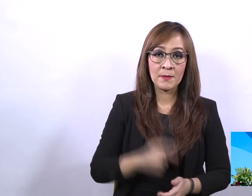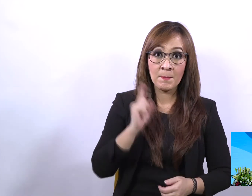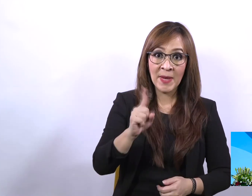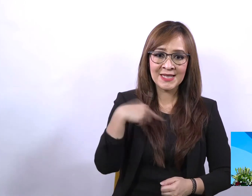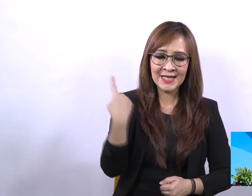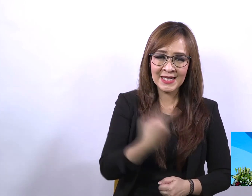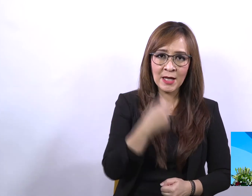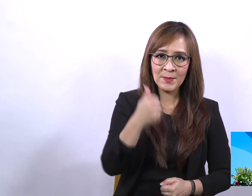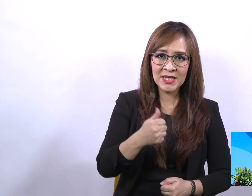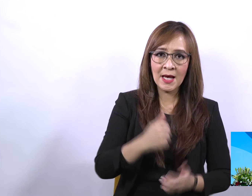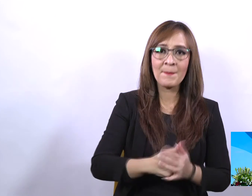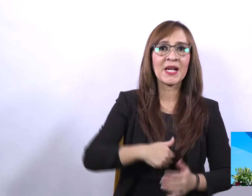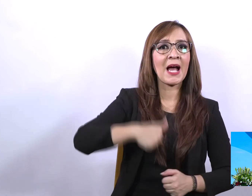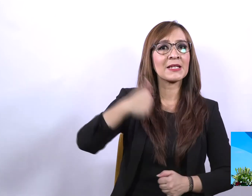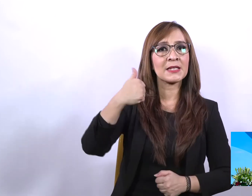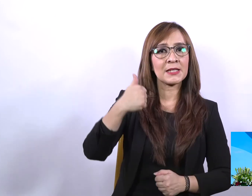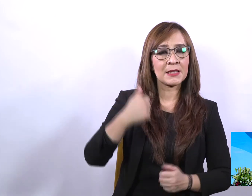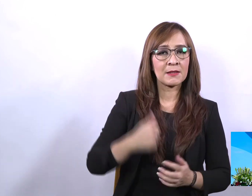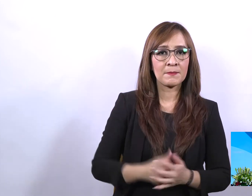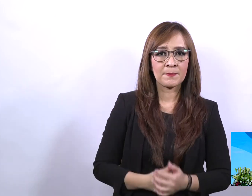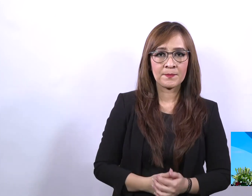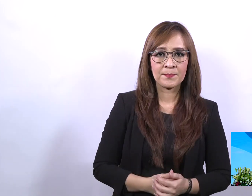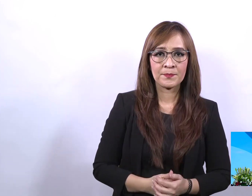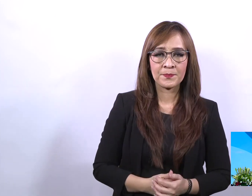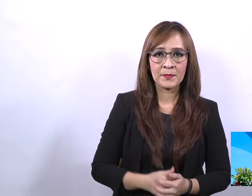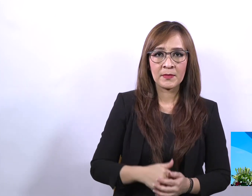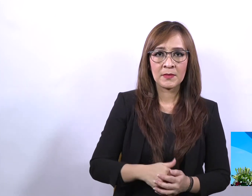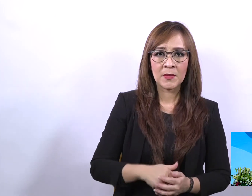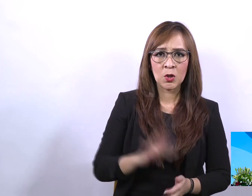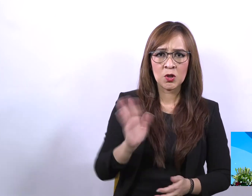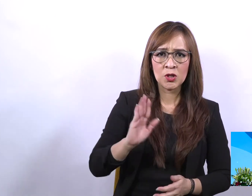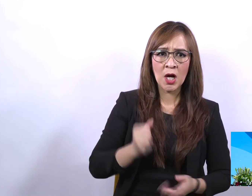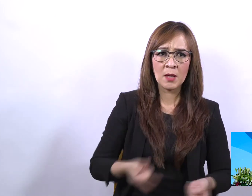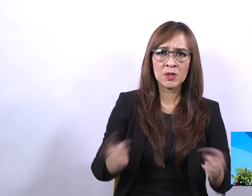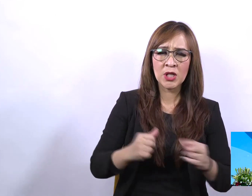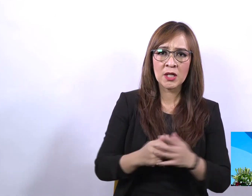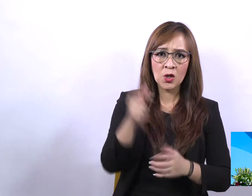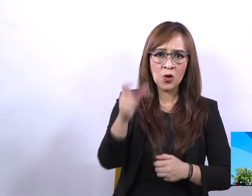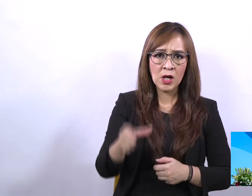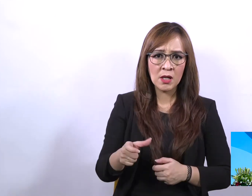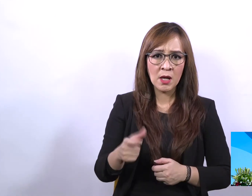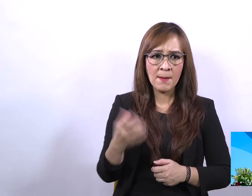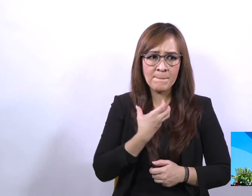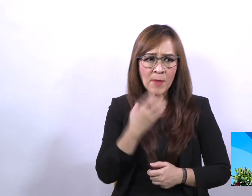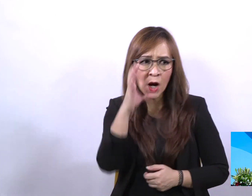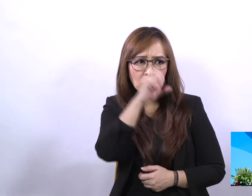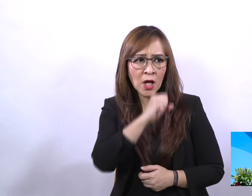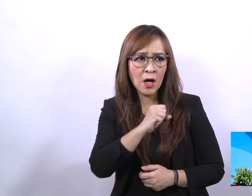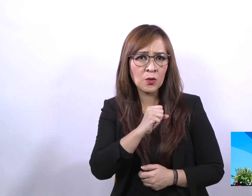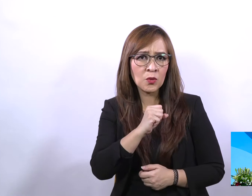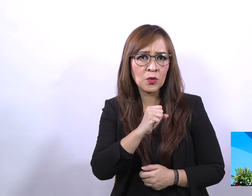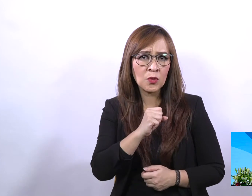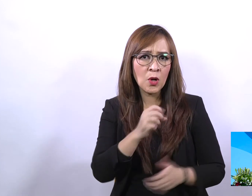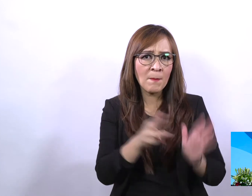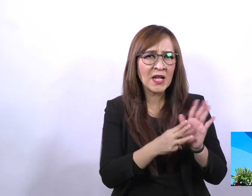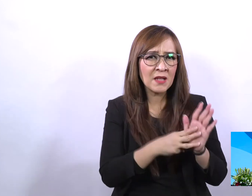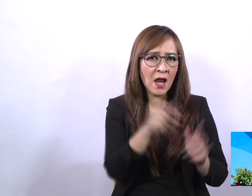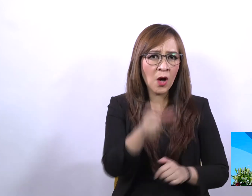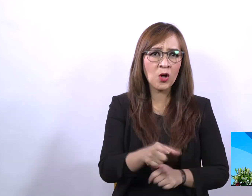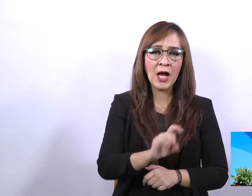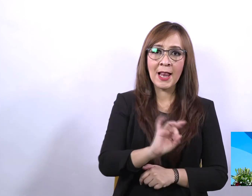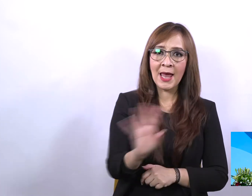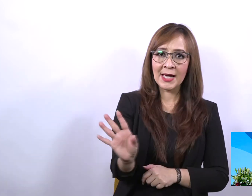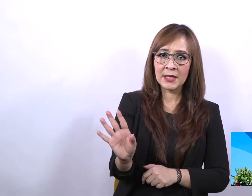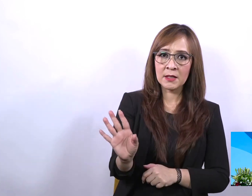beruntung kita buka jadi orang yang terus nyinyirin orang kita jangan jadi orang terus kepoin orang lain kita jangan jadi orang ya